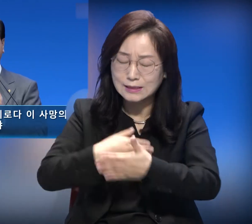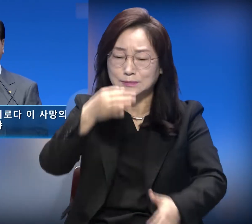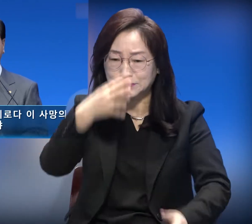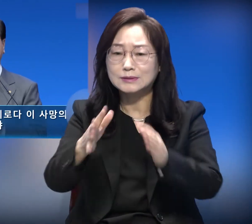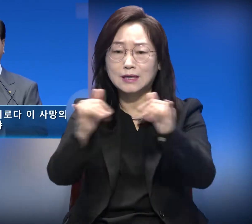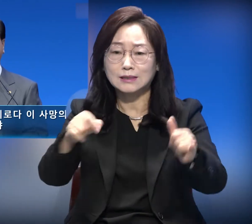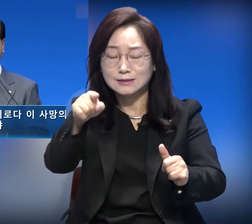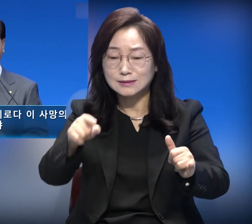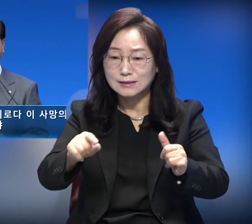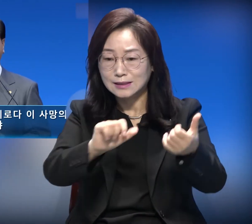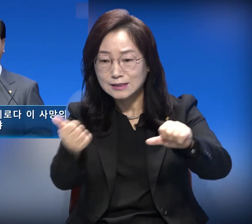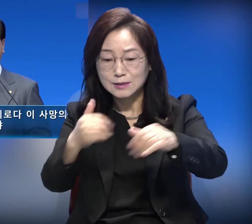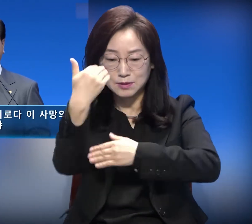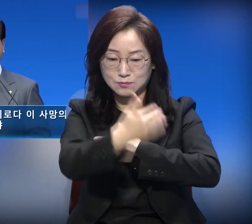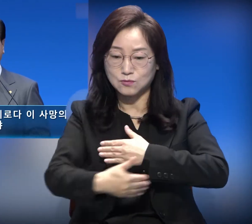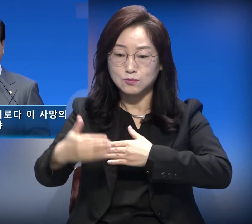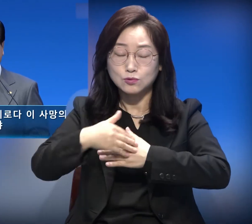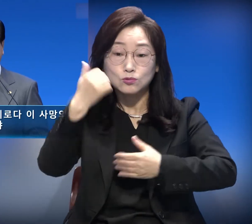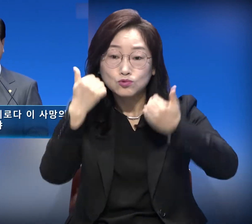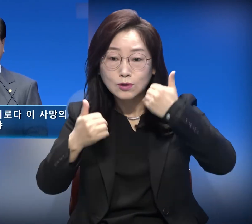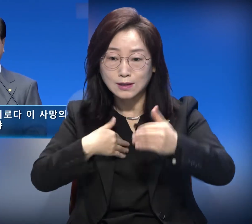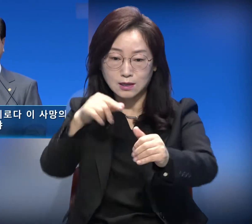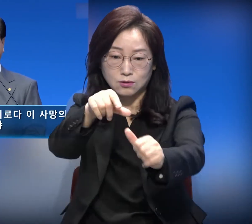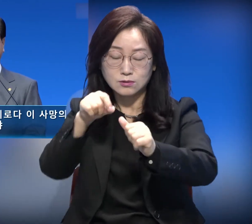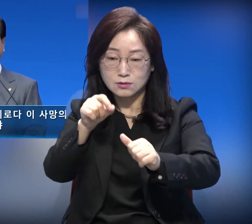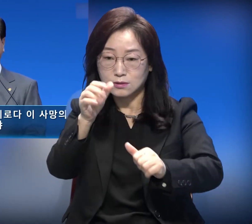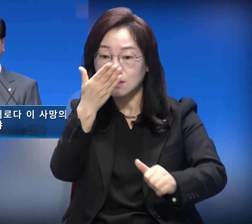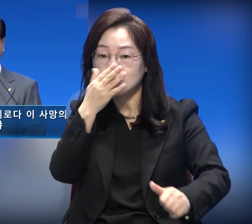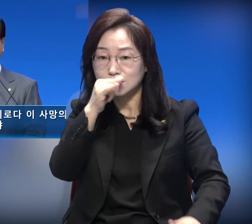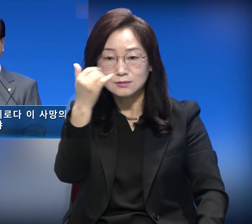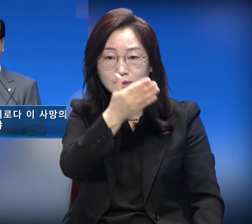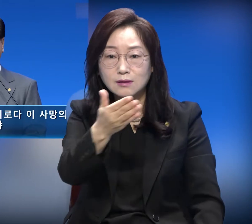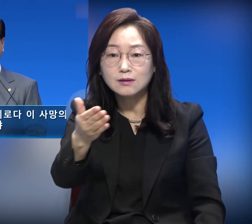사람이로다. 이 사망의 몸에서 누가 나를 건져내랴.